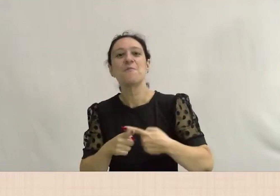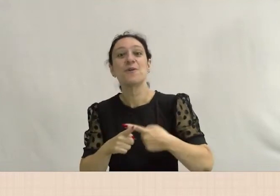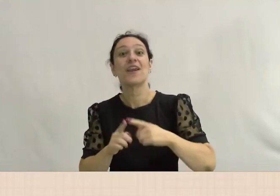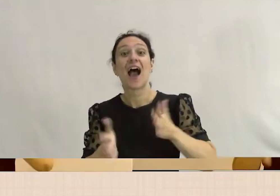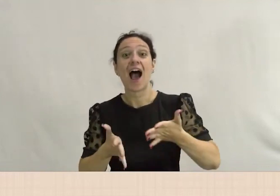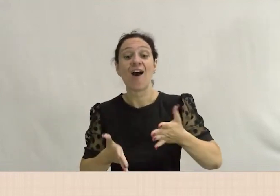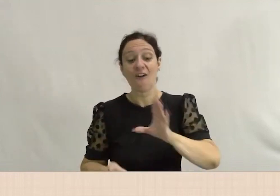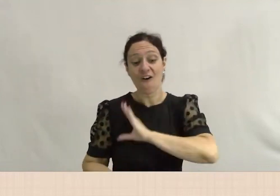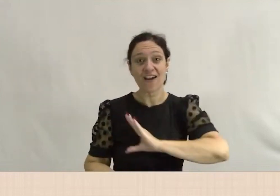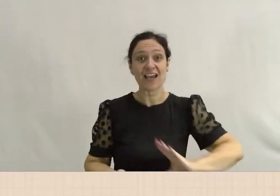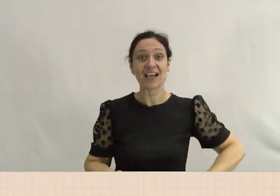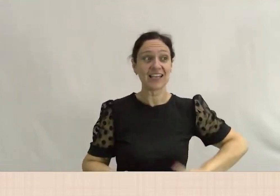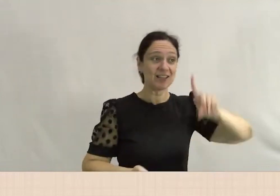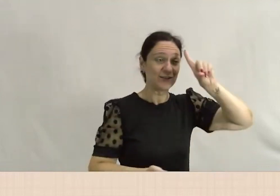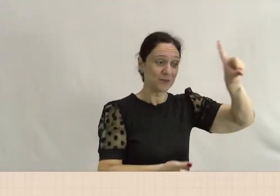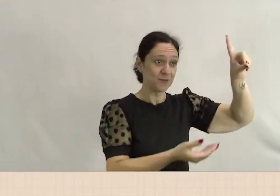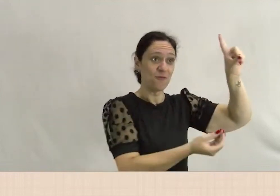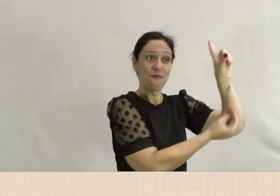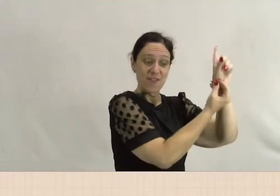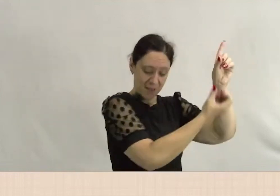me enchendo com a realidade.